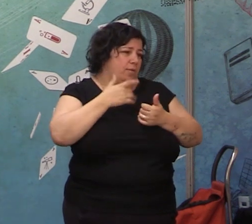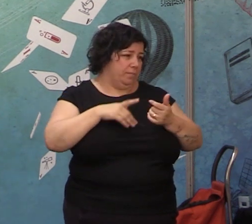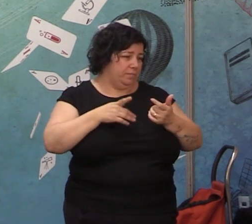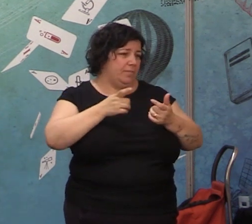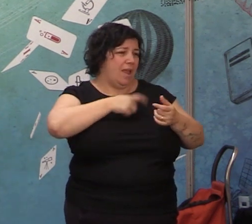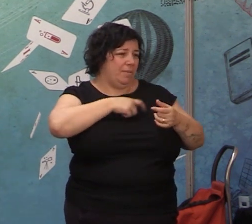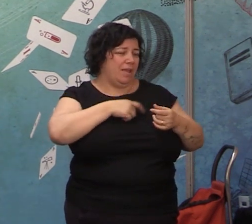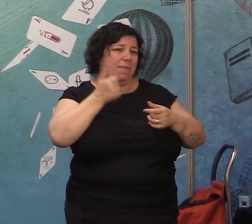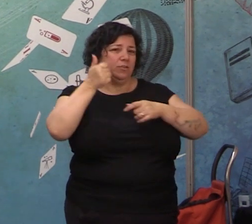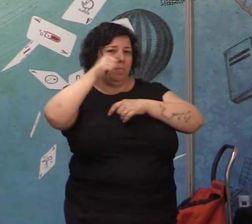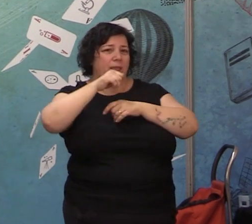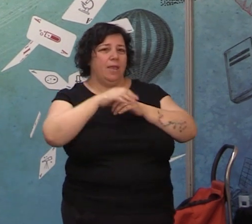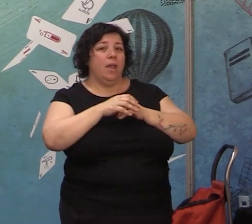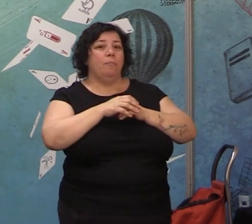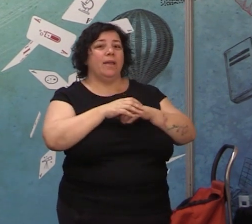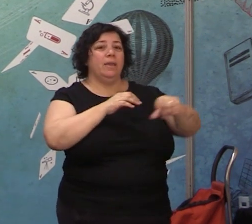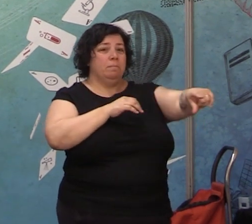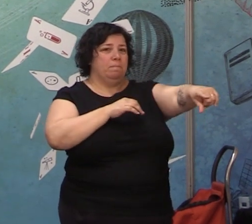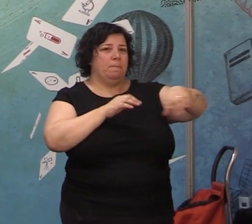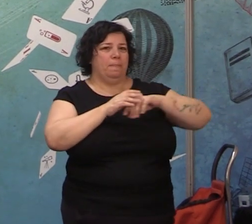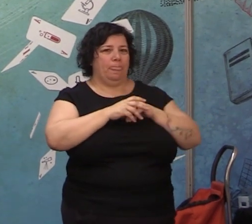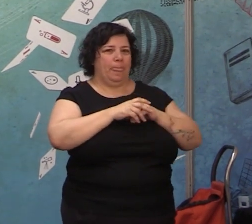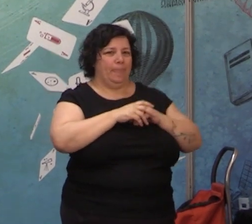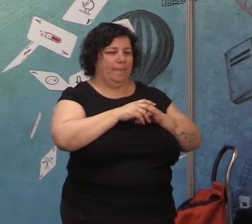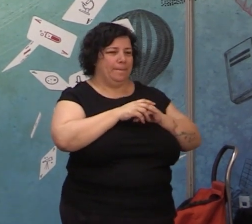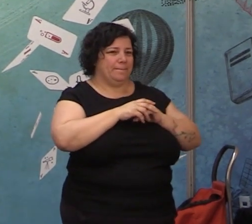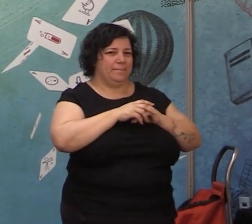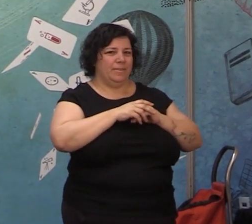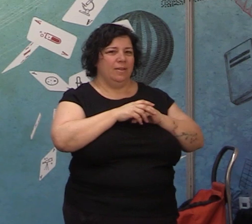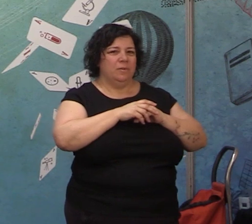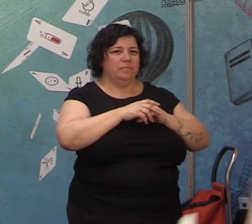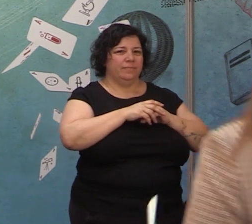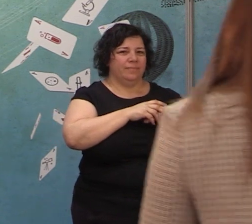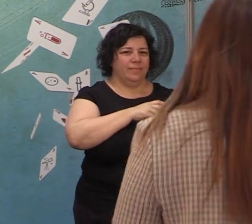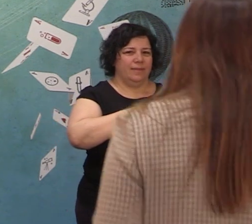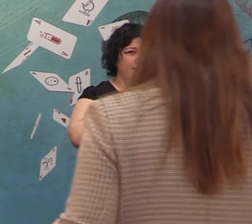Y eso sí ocurre más en los hombres. ¿Por aquí? ¿Aquí?